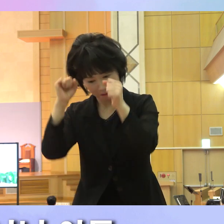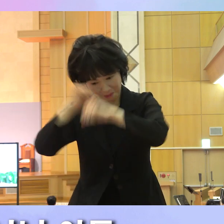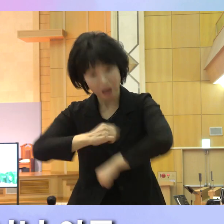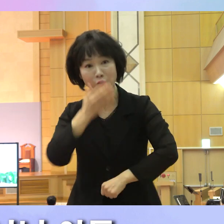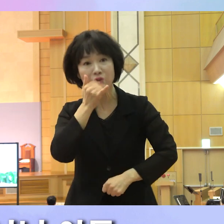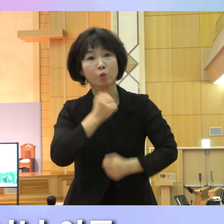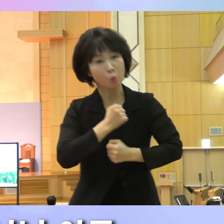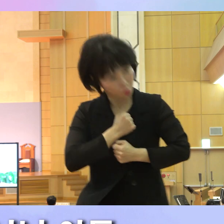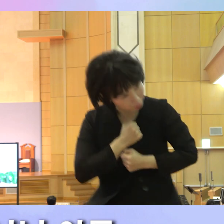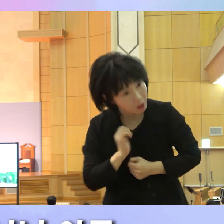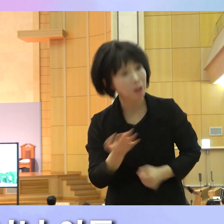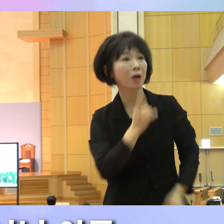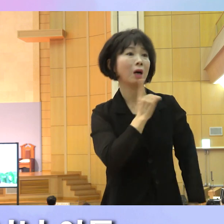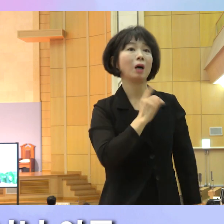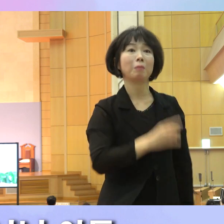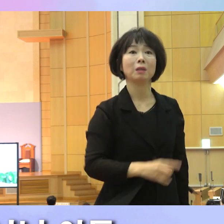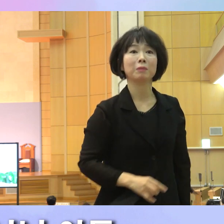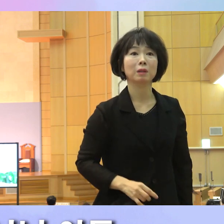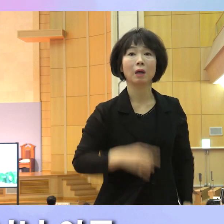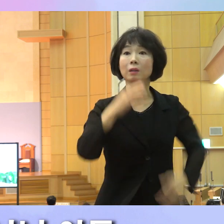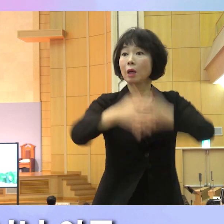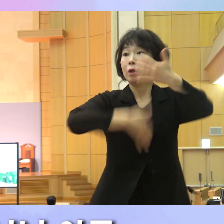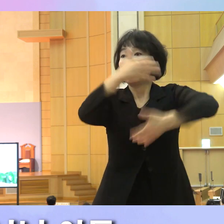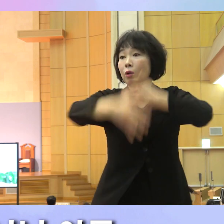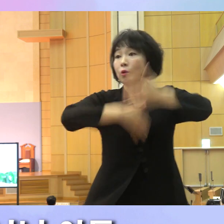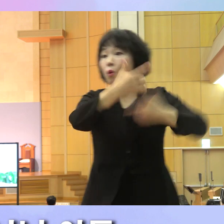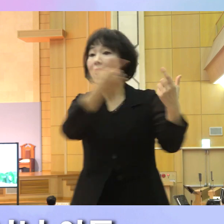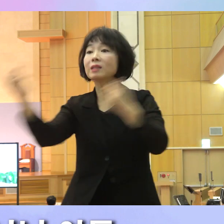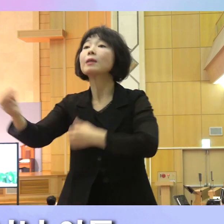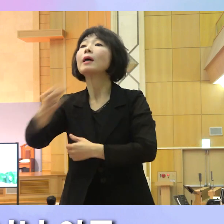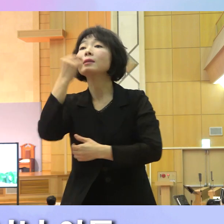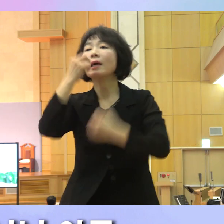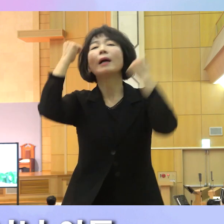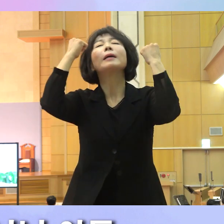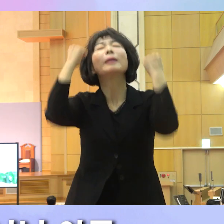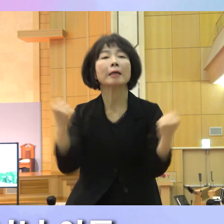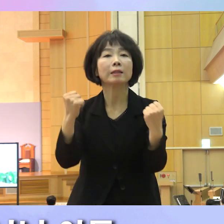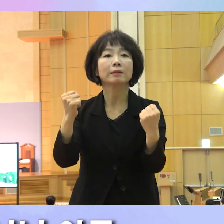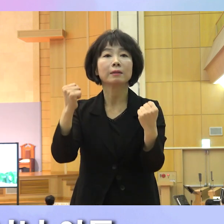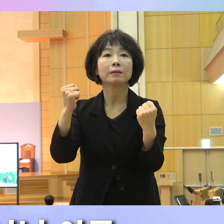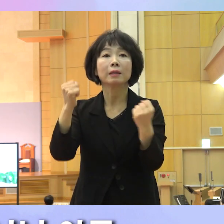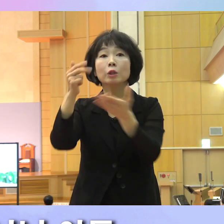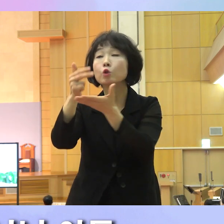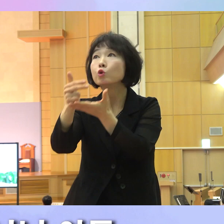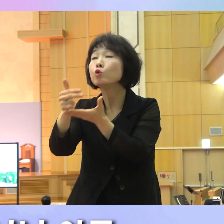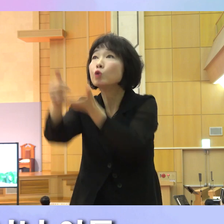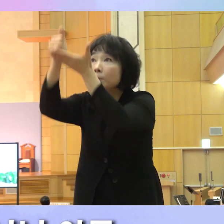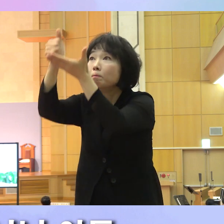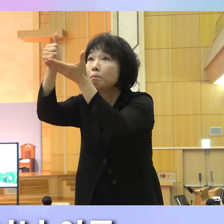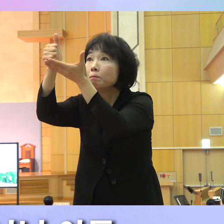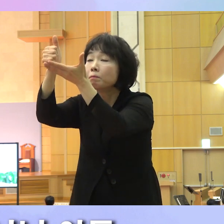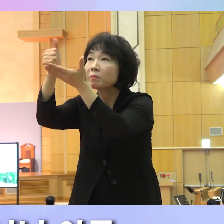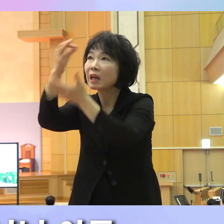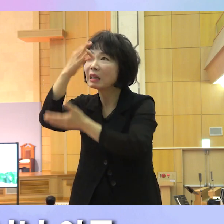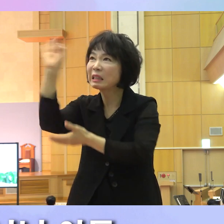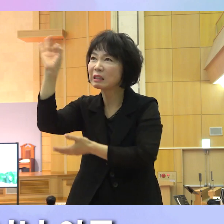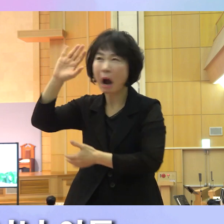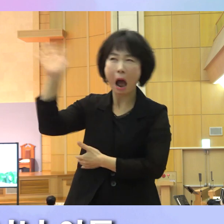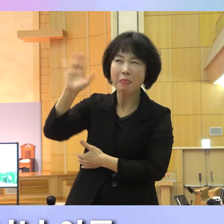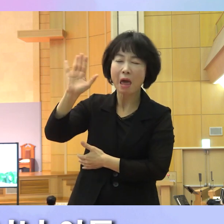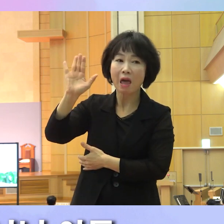되는 거기 때문에, 그래서 따라합시다. 살아계신 주님을 부인하는